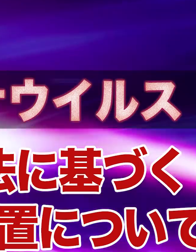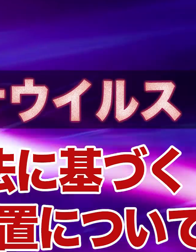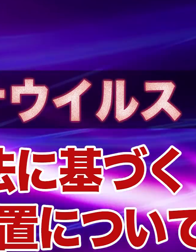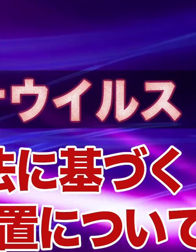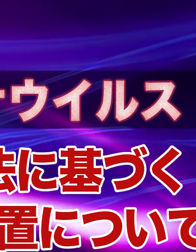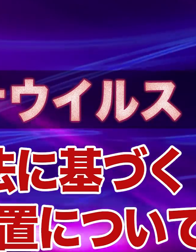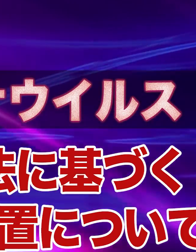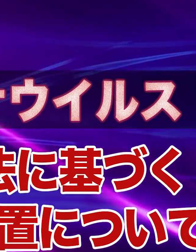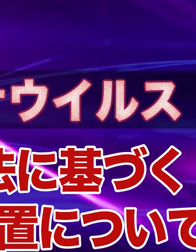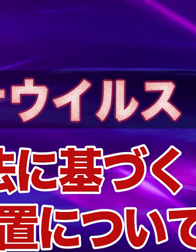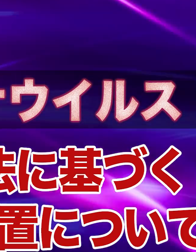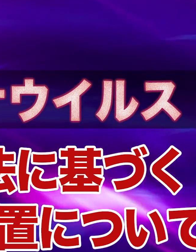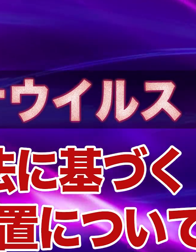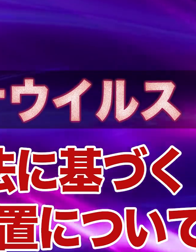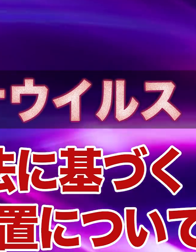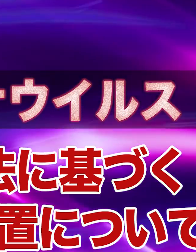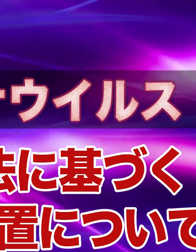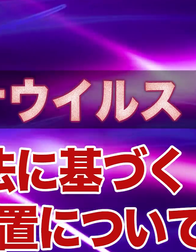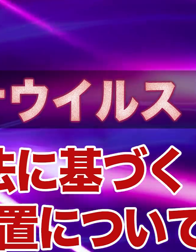me